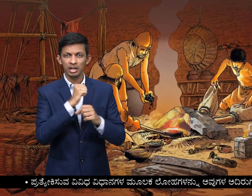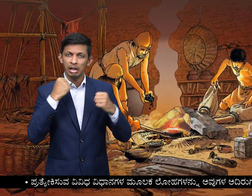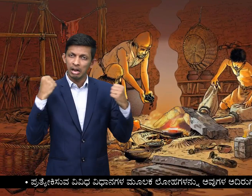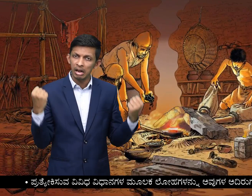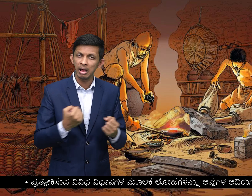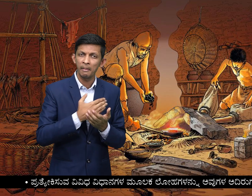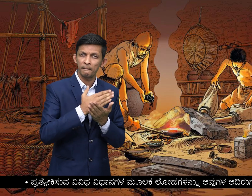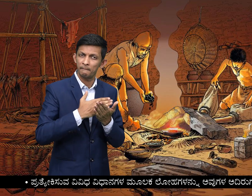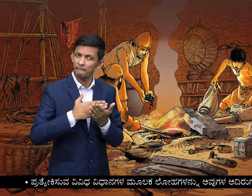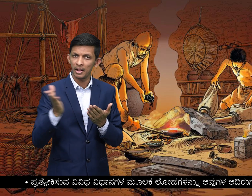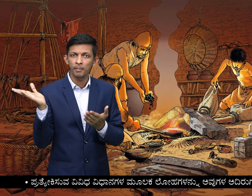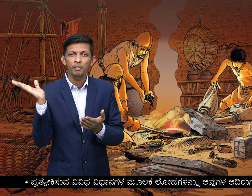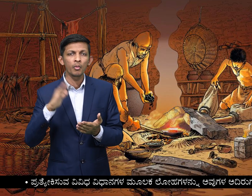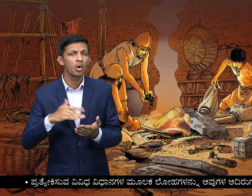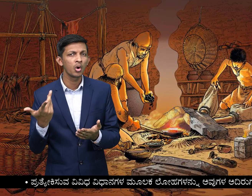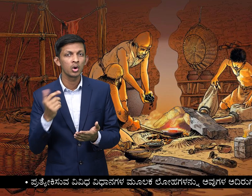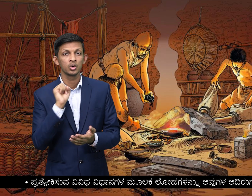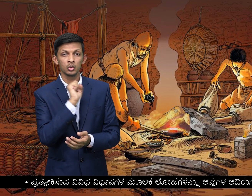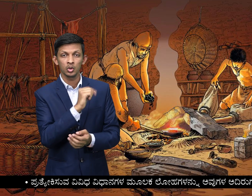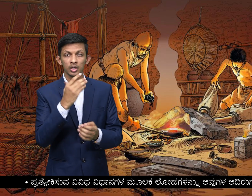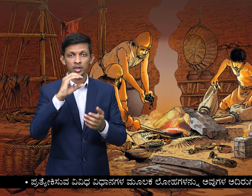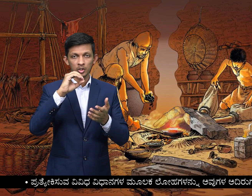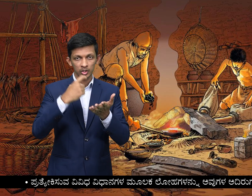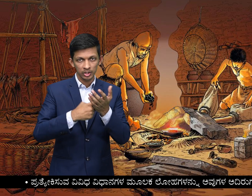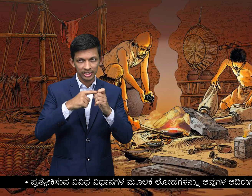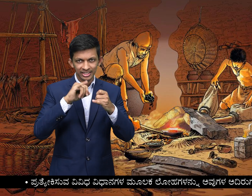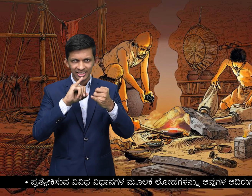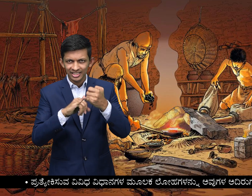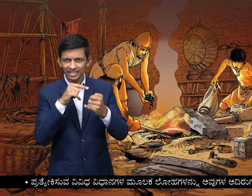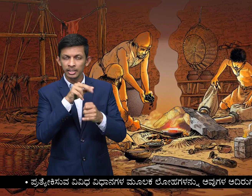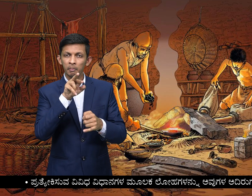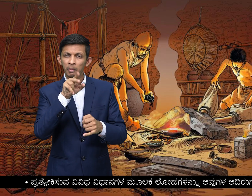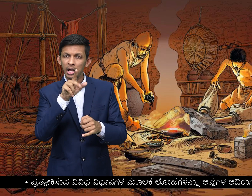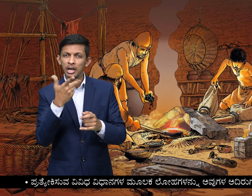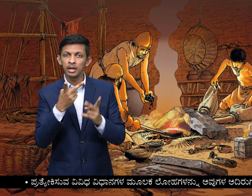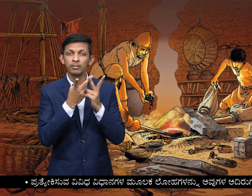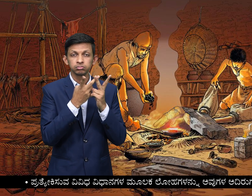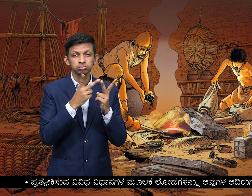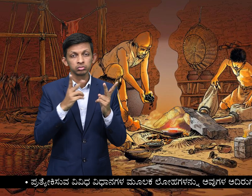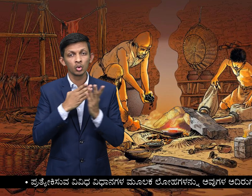ಪ್ರತ್ಯೇಕಿಸುವ ವಿವಿಧ ವಿಧಾನಗಳ ಮೂಲಕ ಲೋಹಗಳನ್ನ ಅವುಗಳ ಅದಿರುಗಳಿಂದ ಹೊರತೆಗೆಯಬಹುದು.